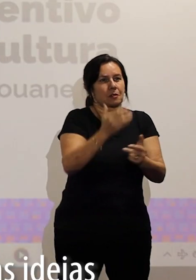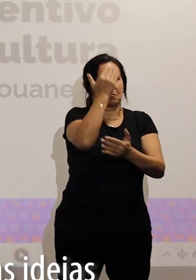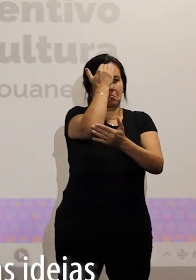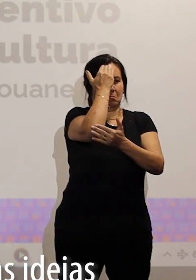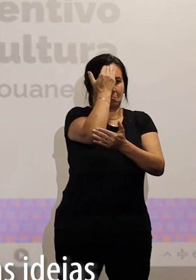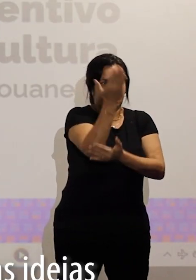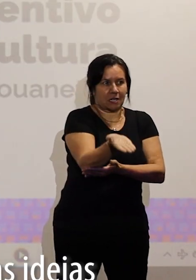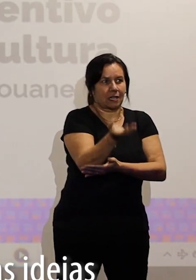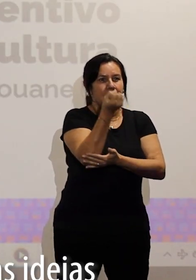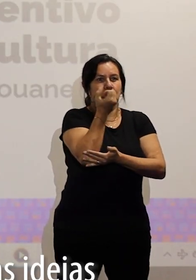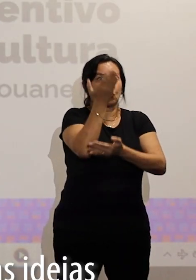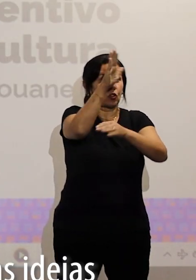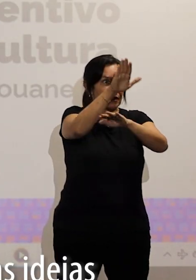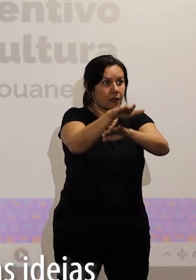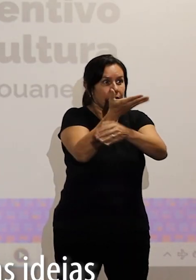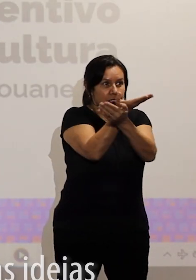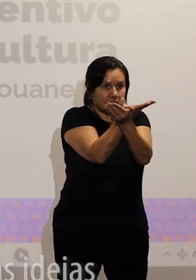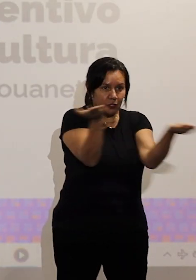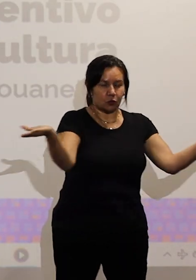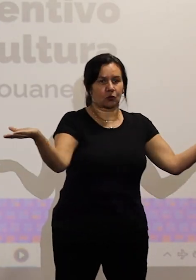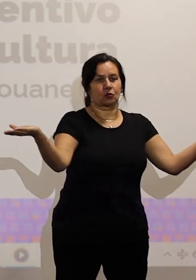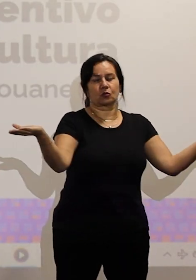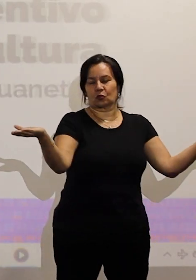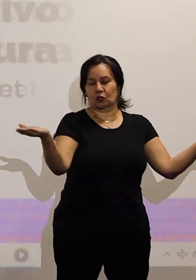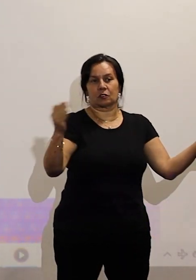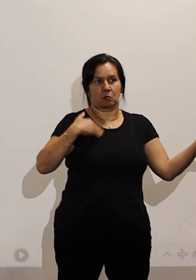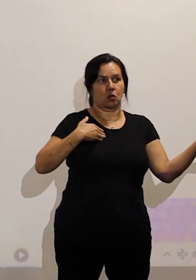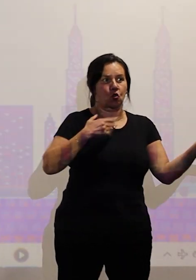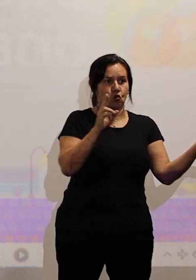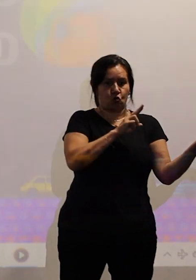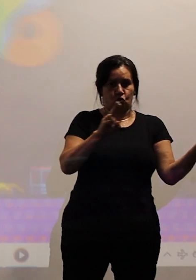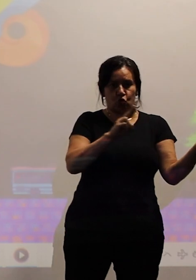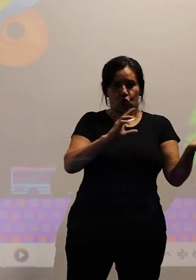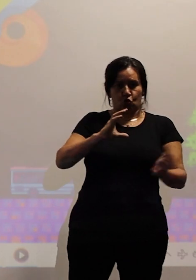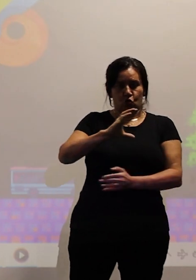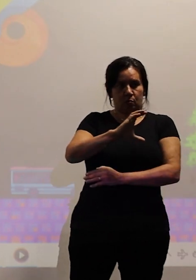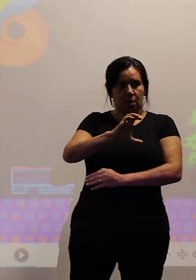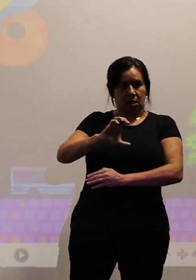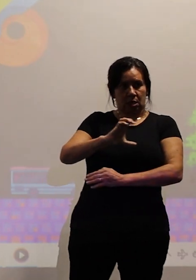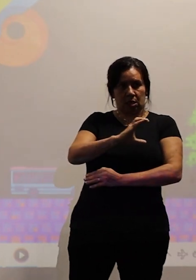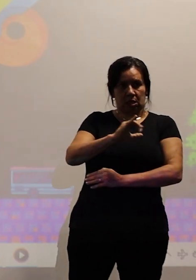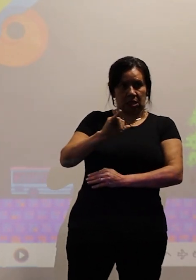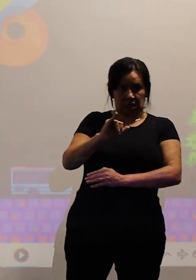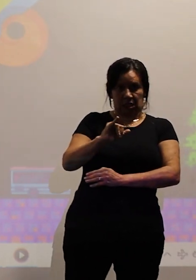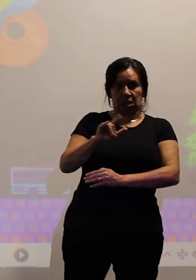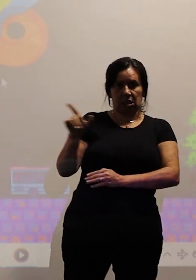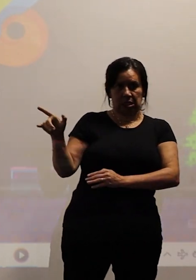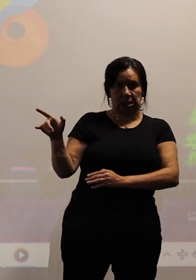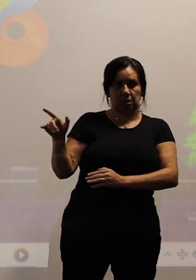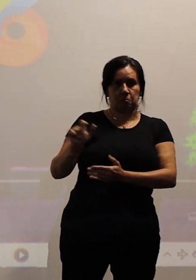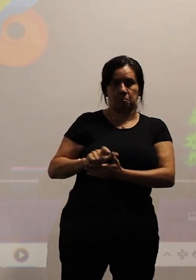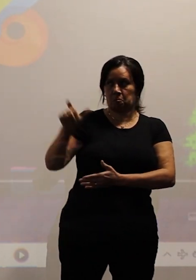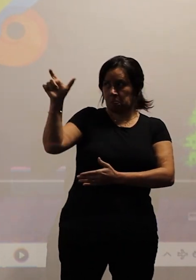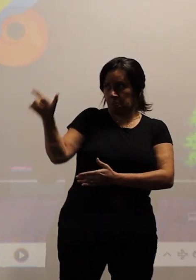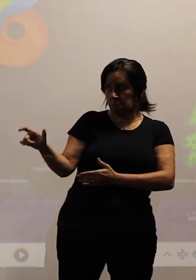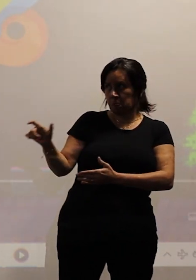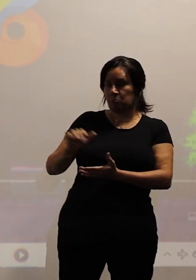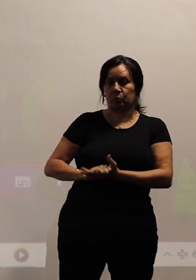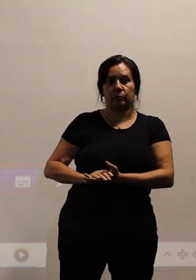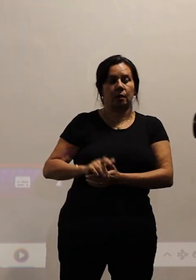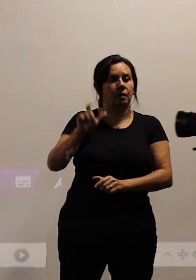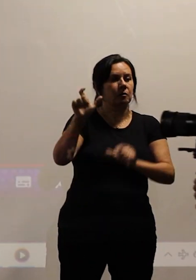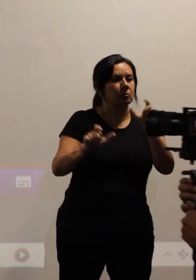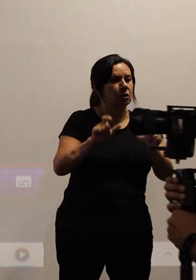Obrigada, gente. Boa tarde para todo mundo. Eu sou a Ceci, eu Ceci Honey, também como pessoal, né,